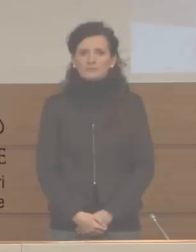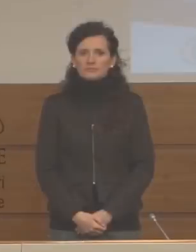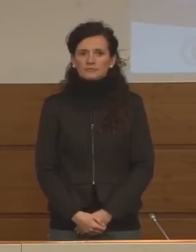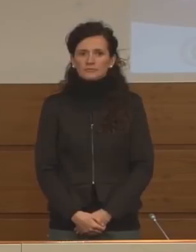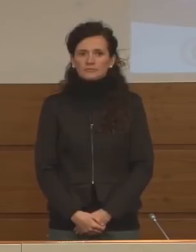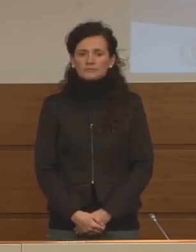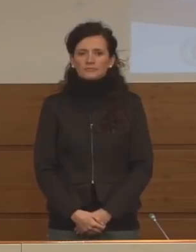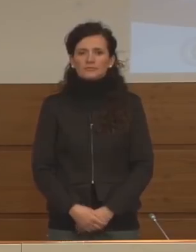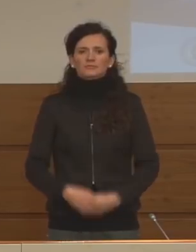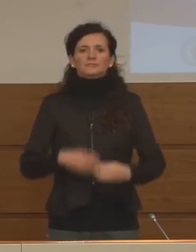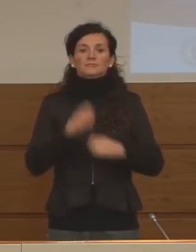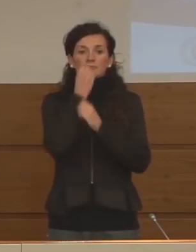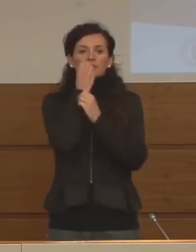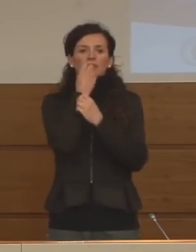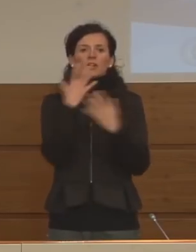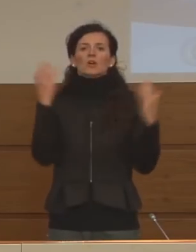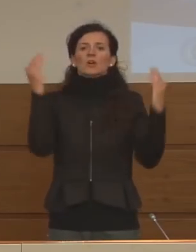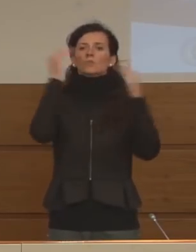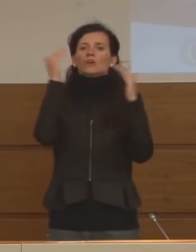buonasera